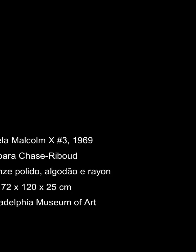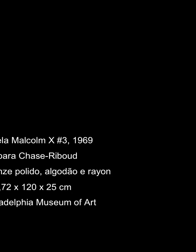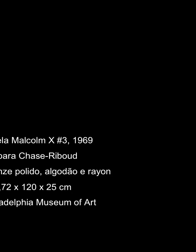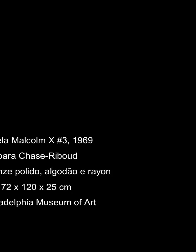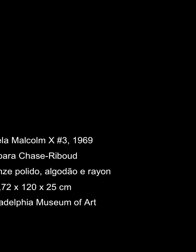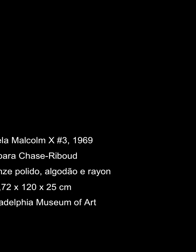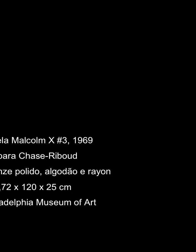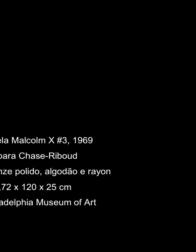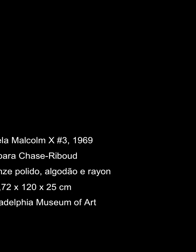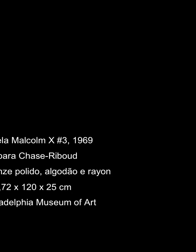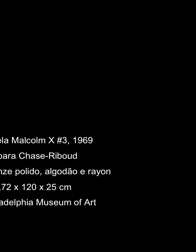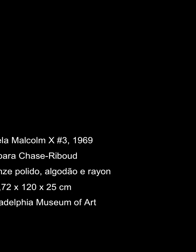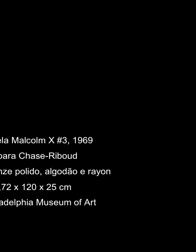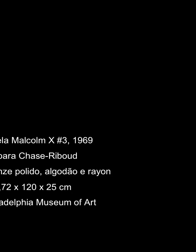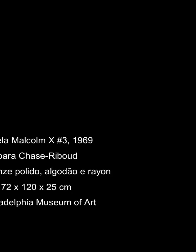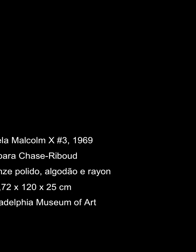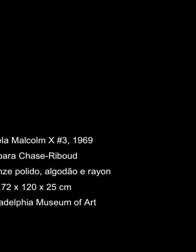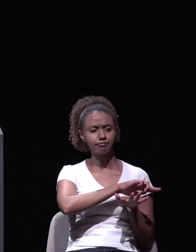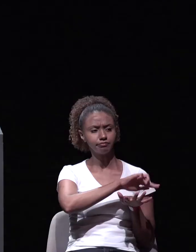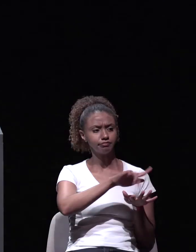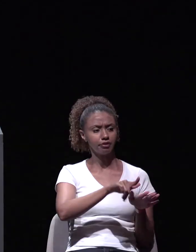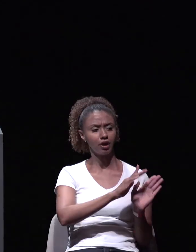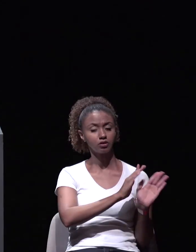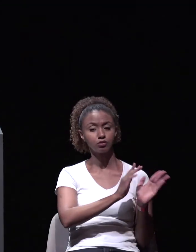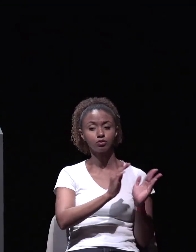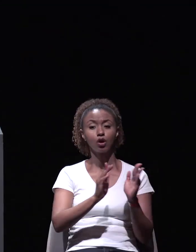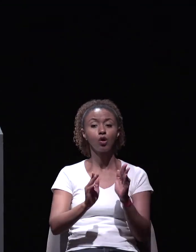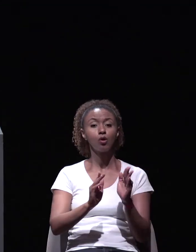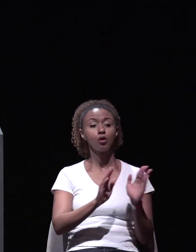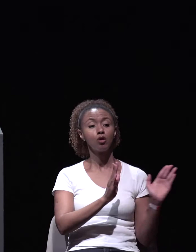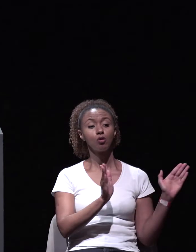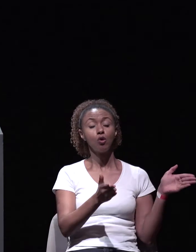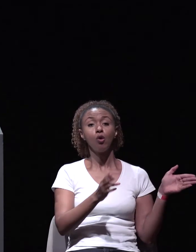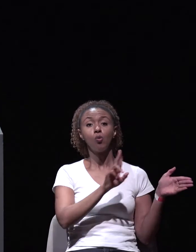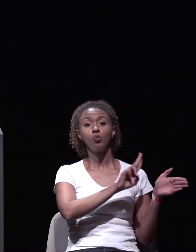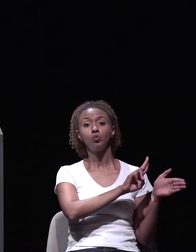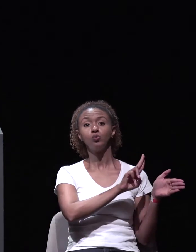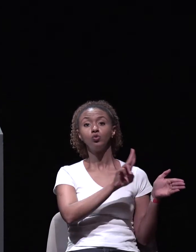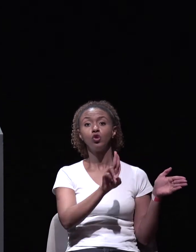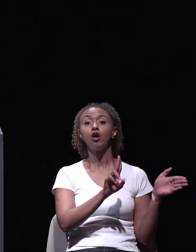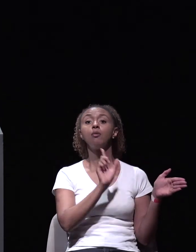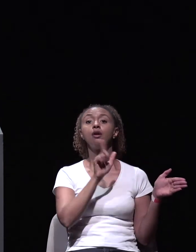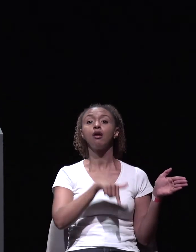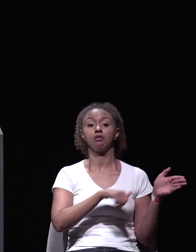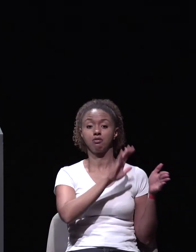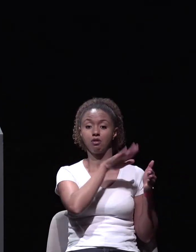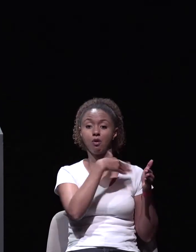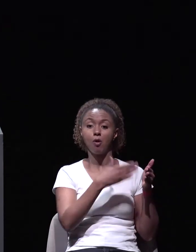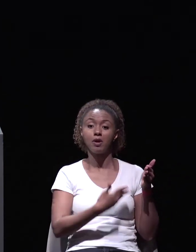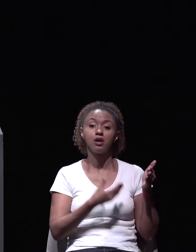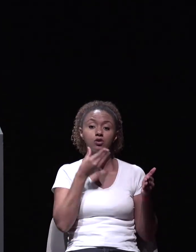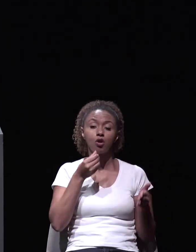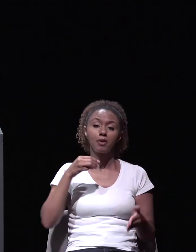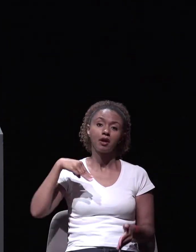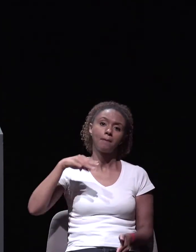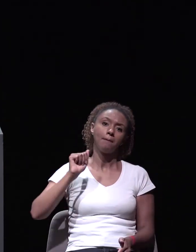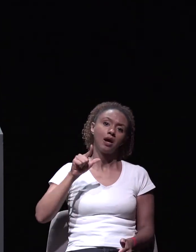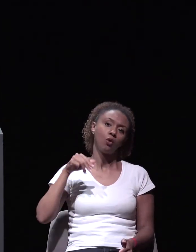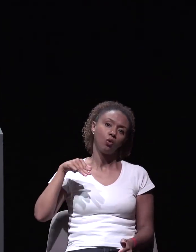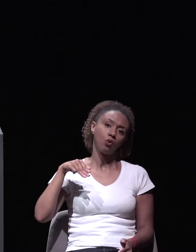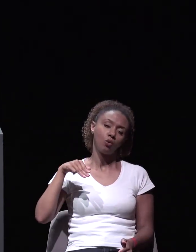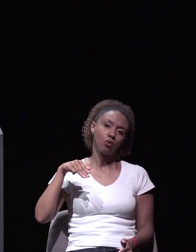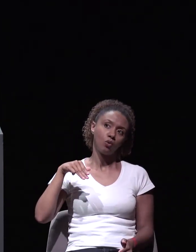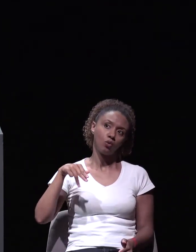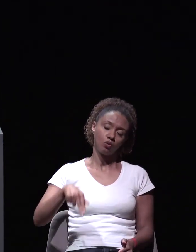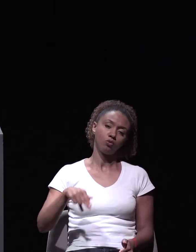obra, vai fazer, na verdade, uma série que levam no nome uma homenagem a Malcolm X. Depois, ela começa